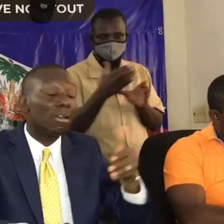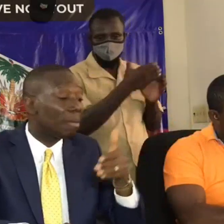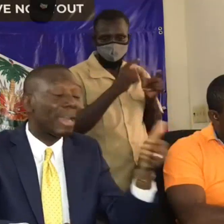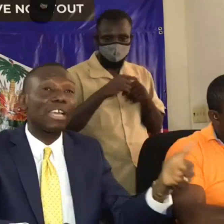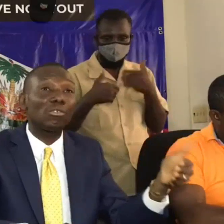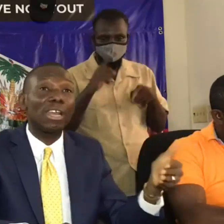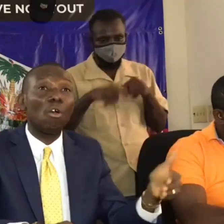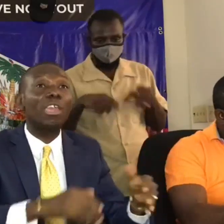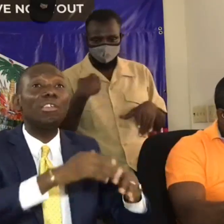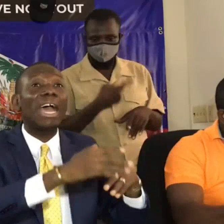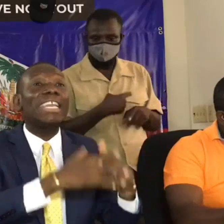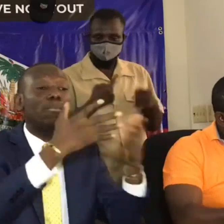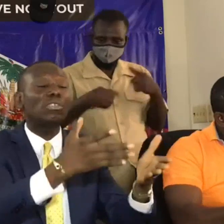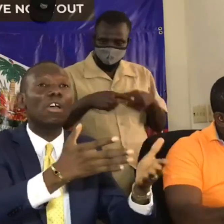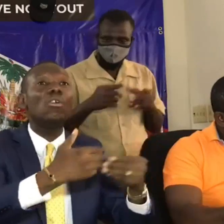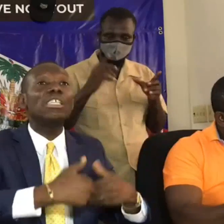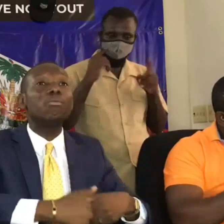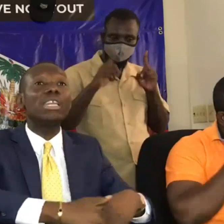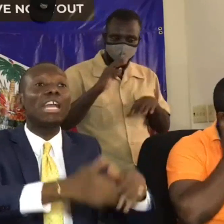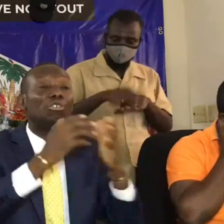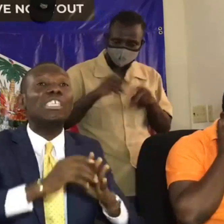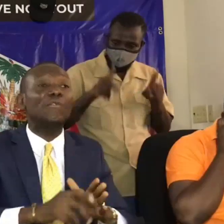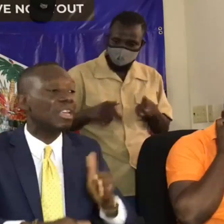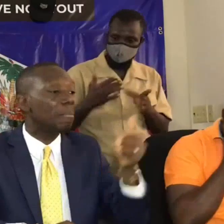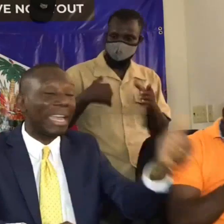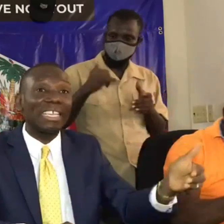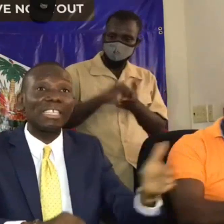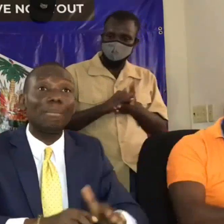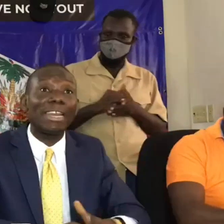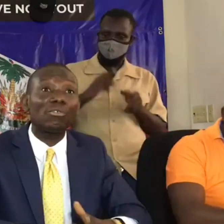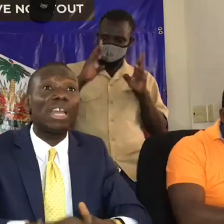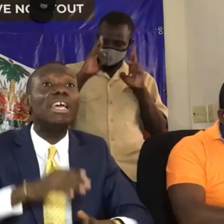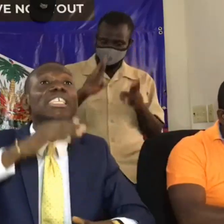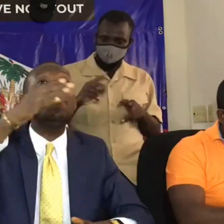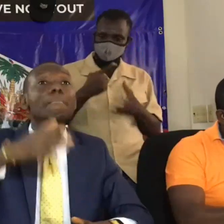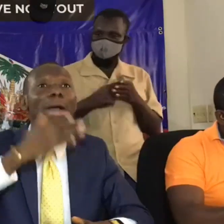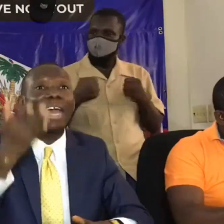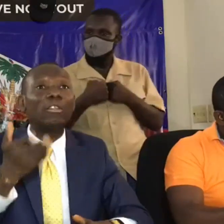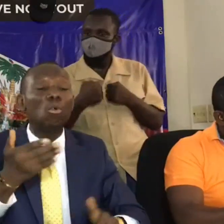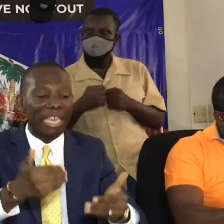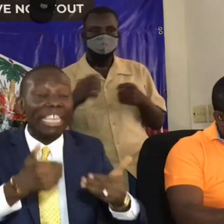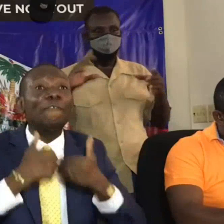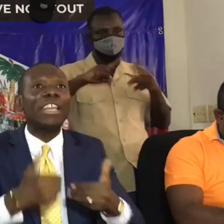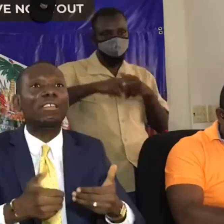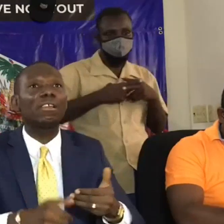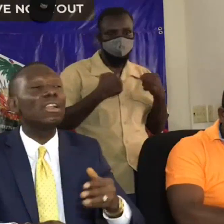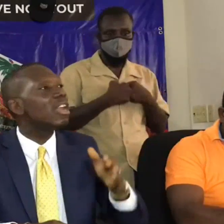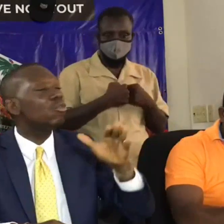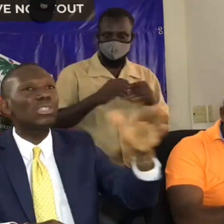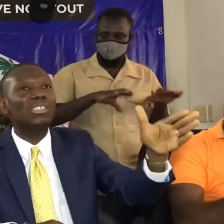rester dans le palais national encore et qu'il était arrêté, Mounzao, c'est pour te justifier la présence dans le palais national. C'est même bagaille à tout qui était